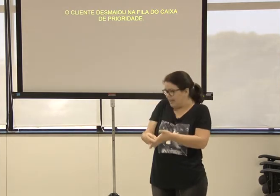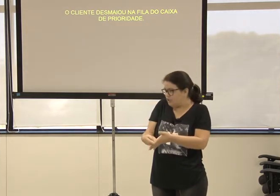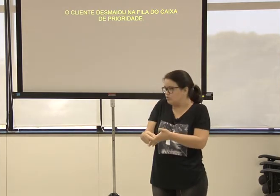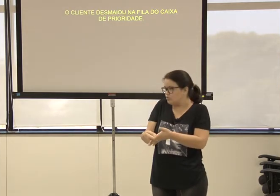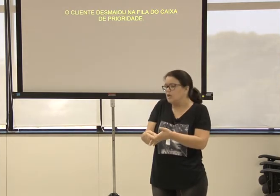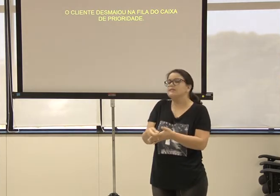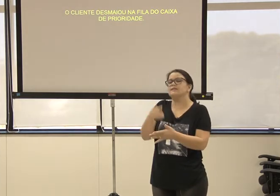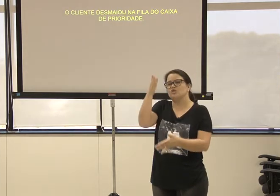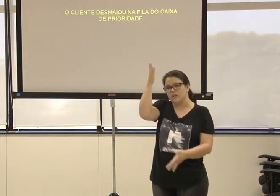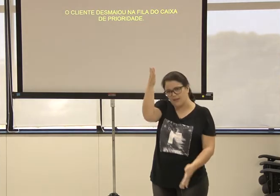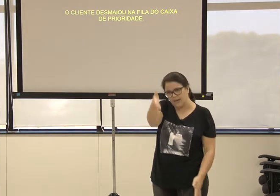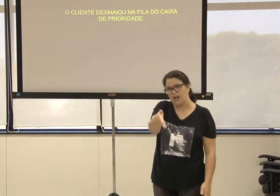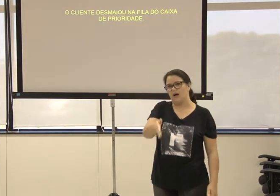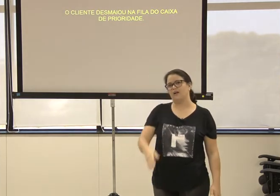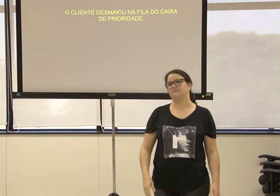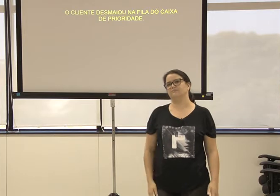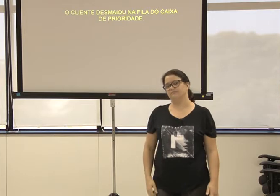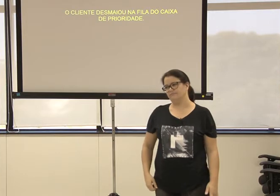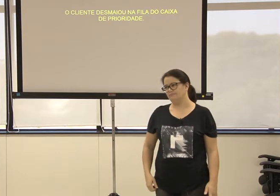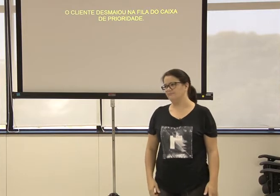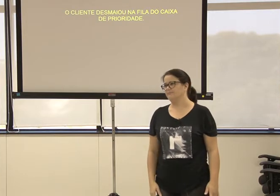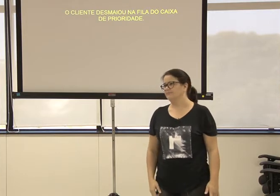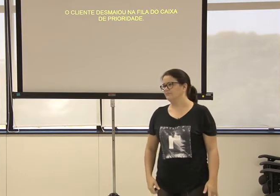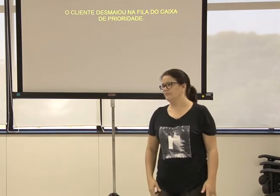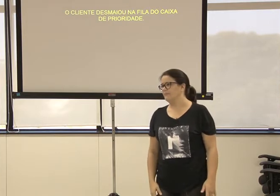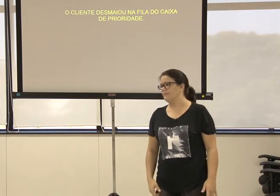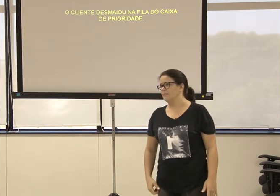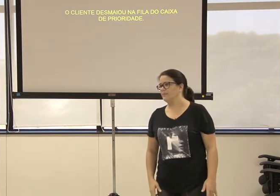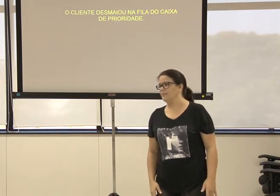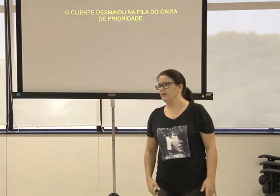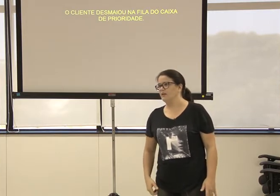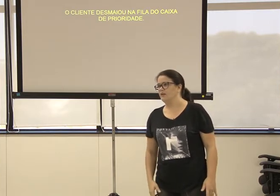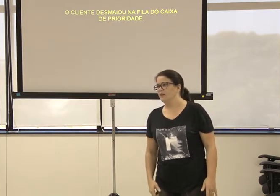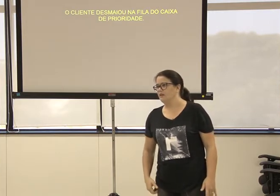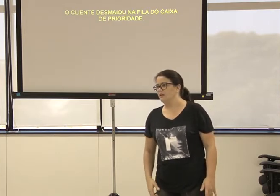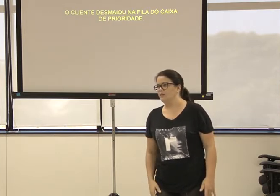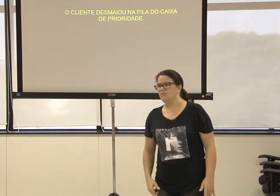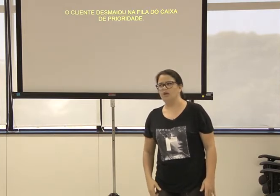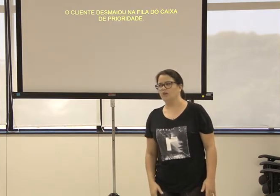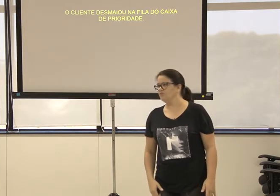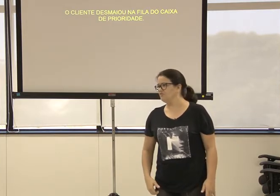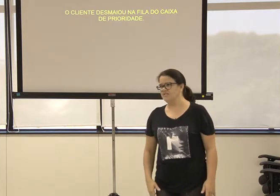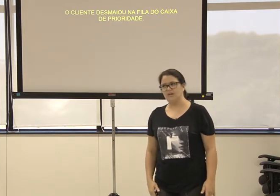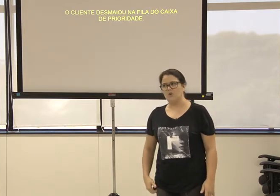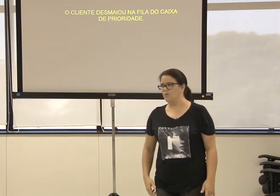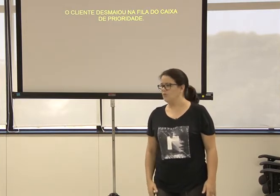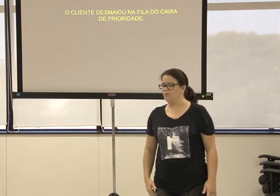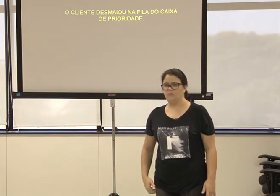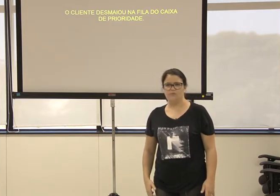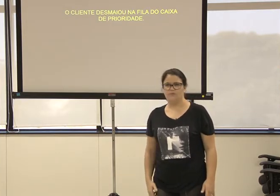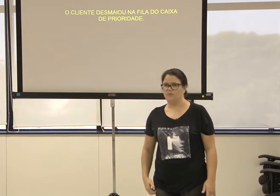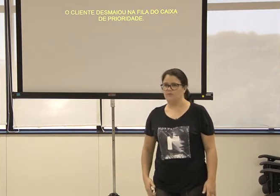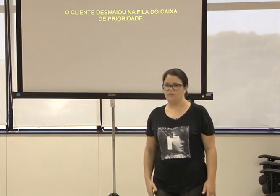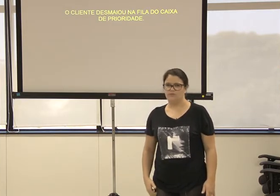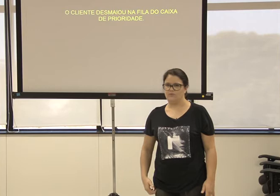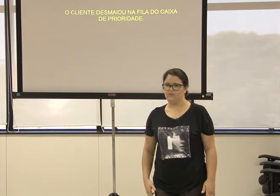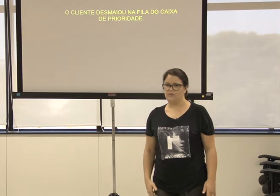pagamento, você só tem que ir lá. Você faz o desbloqueio. Eu não fiz, não. Da internet não. A senha da internet